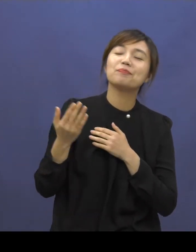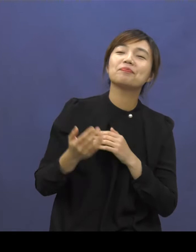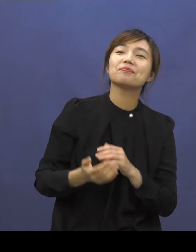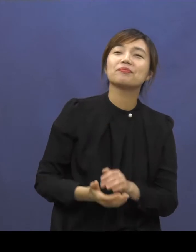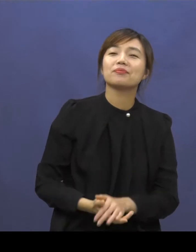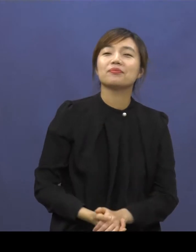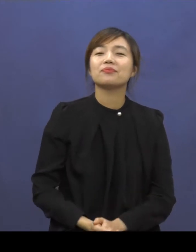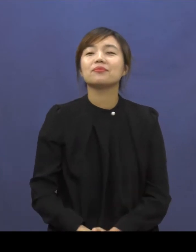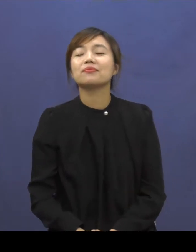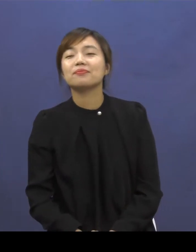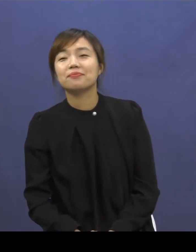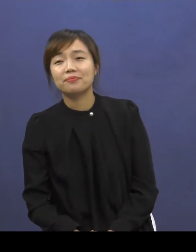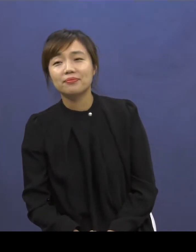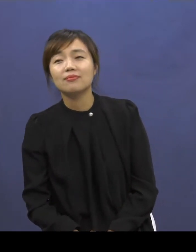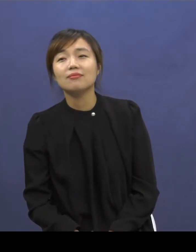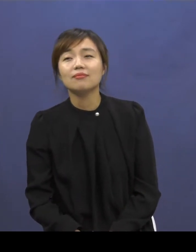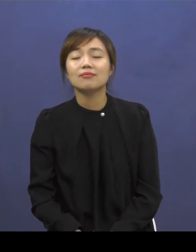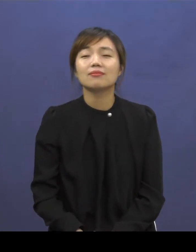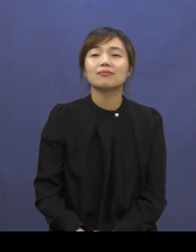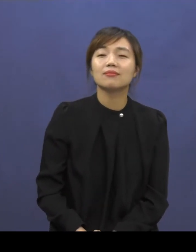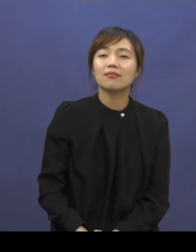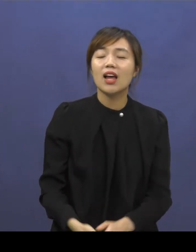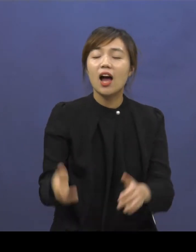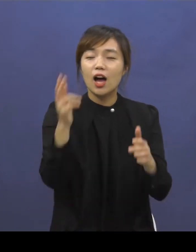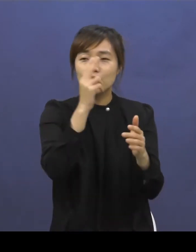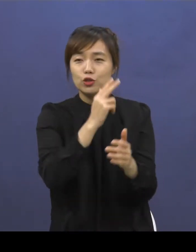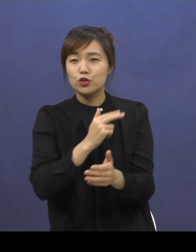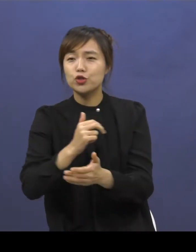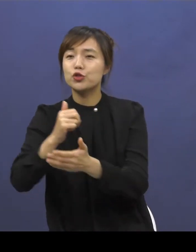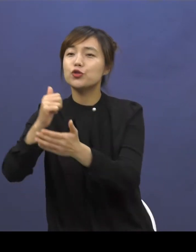함께 주님을 찬송하면서